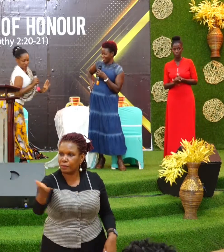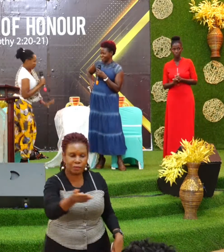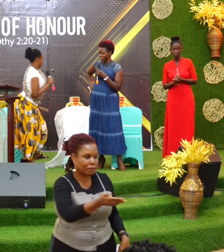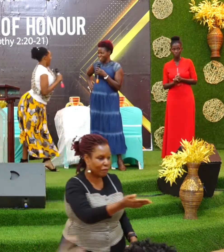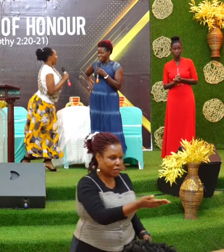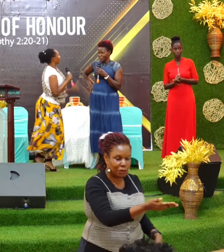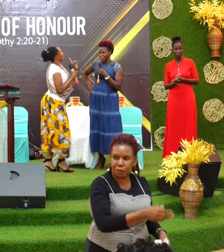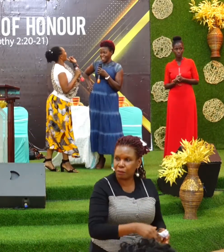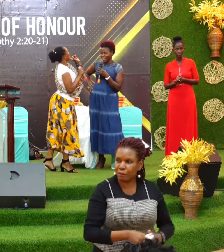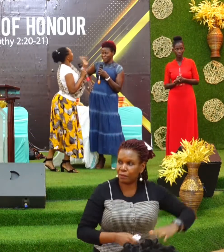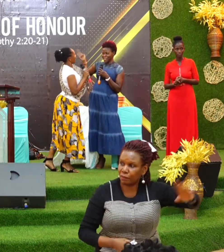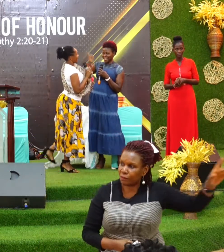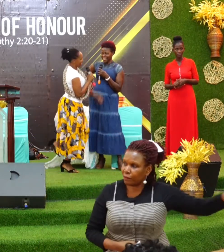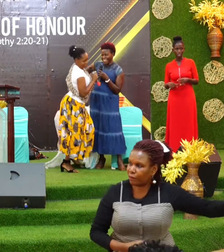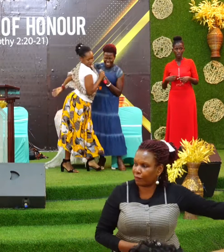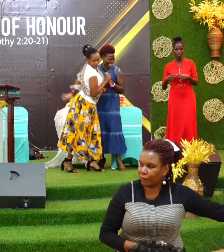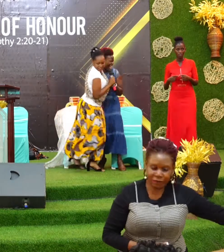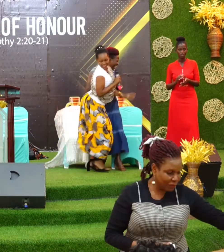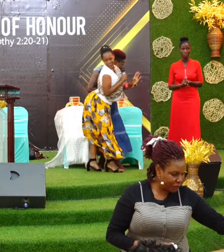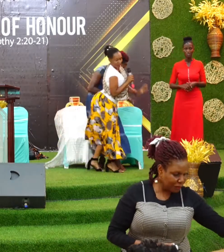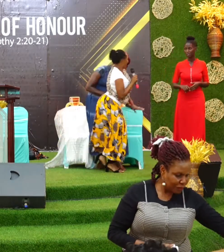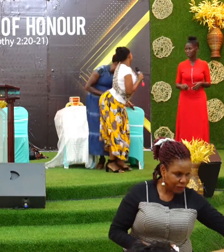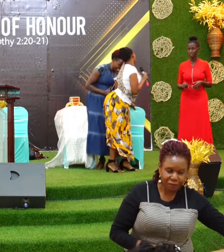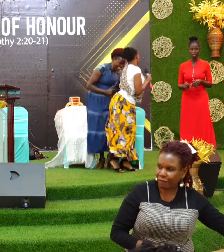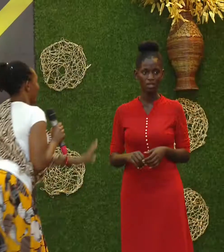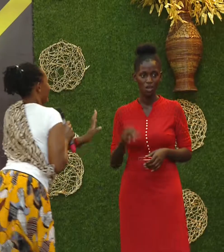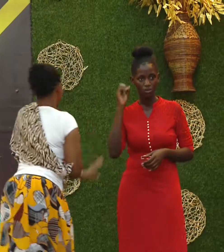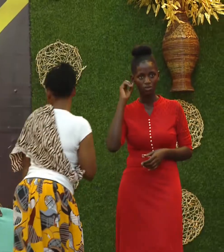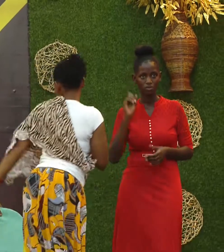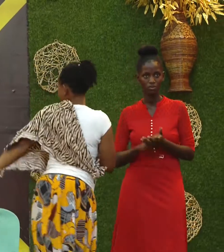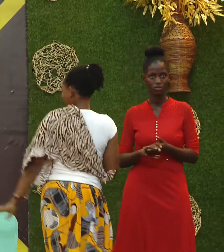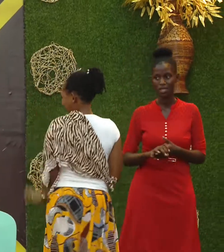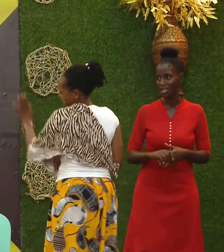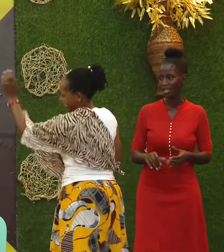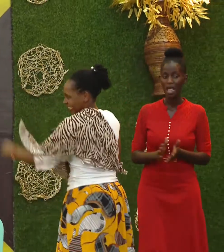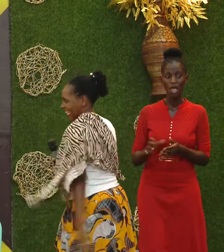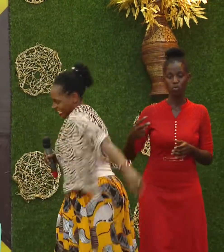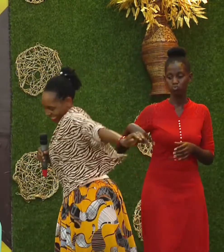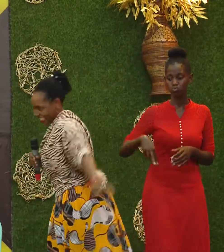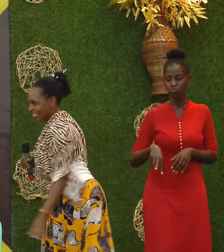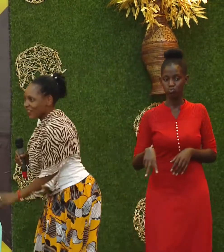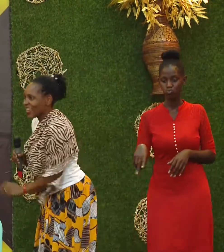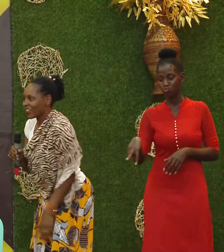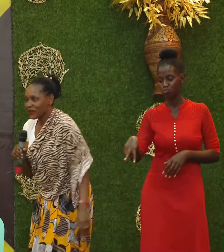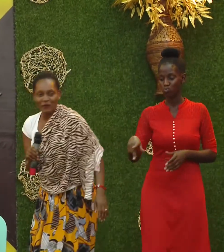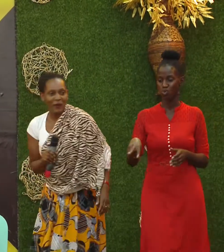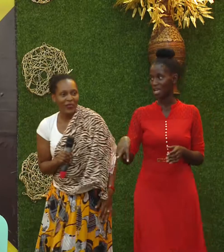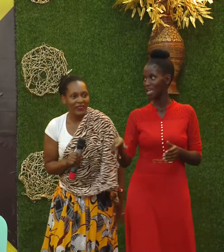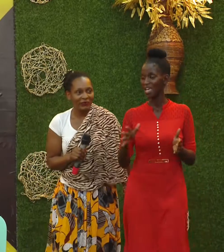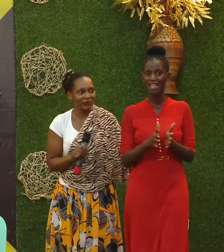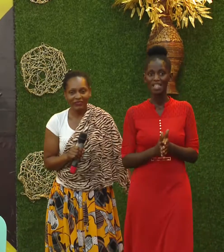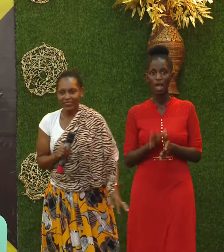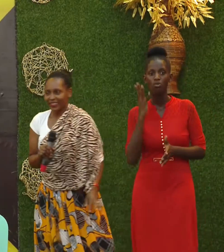Nabigula. Oye ya kadulu wale. Nabigula nabigula meridi. Aliko guvina. Aliko